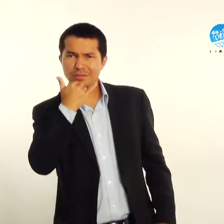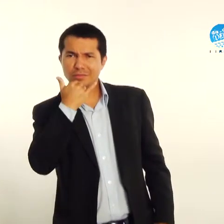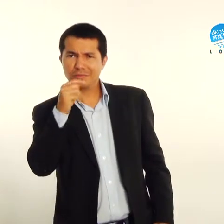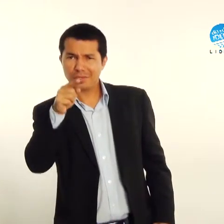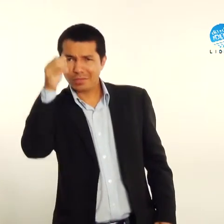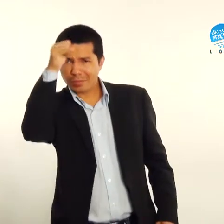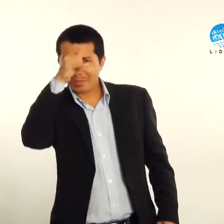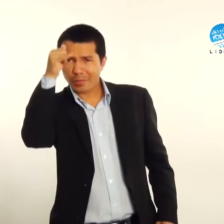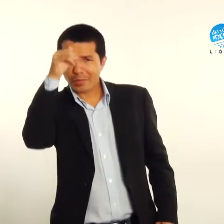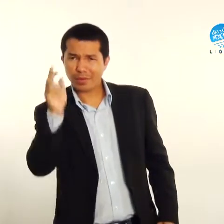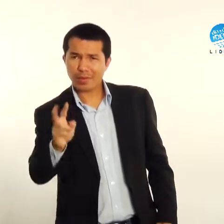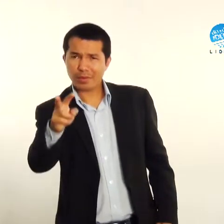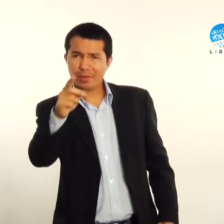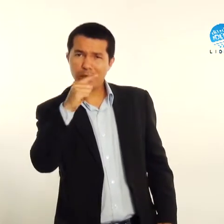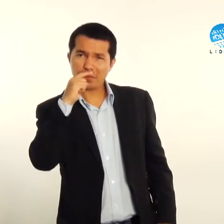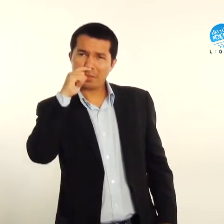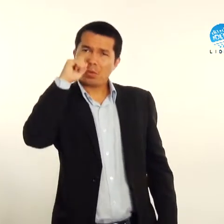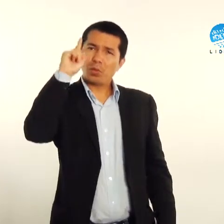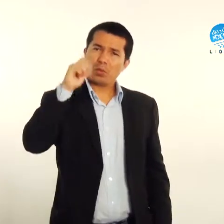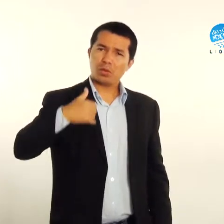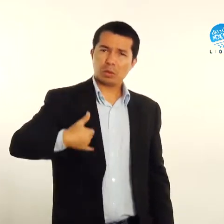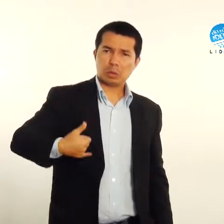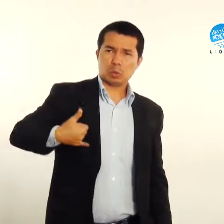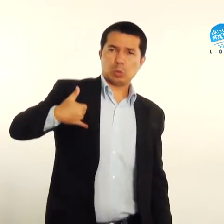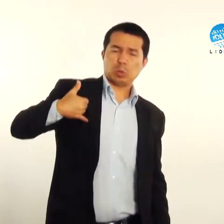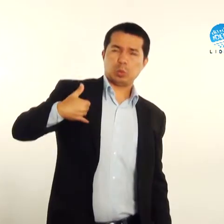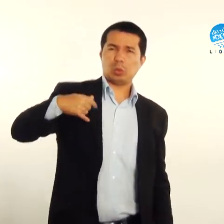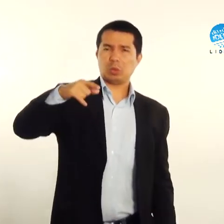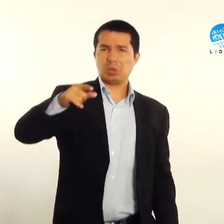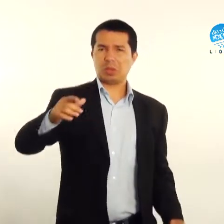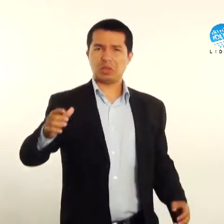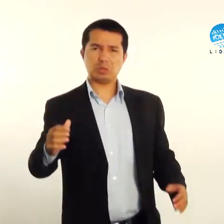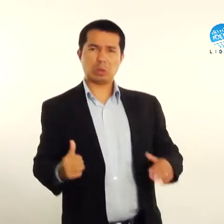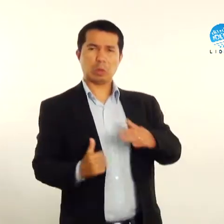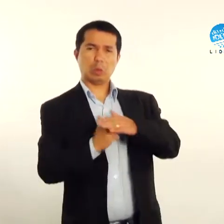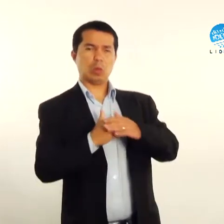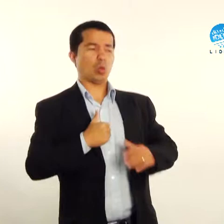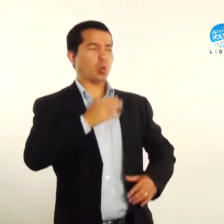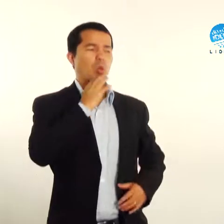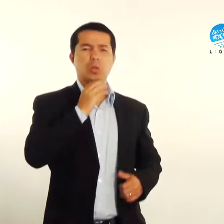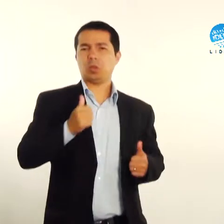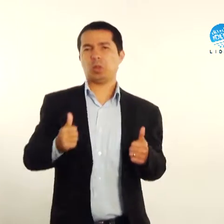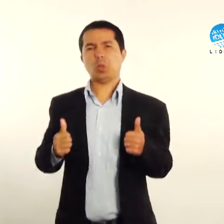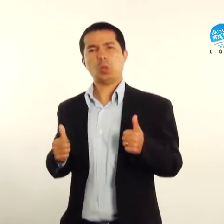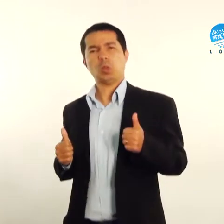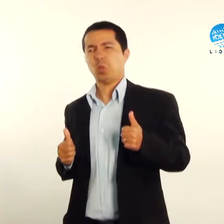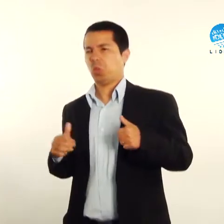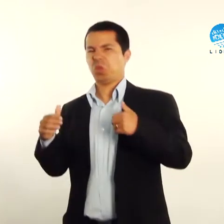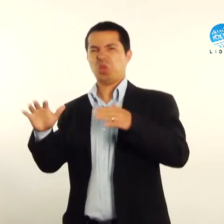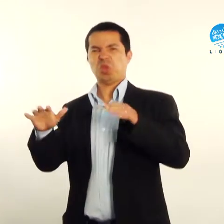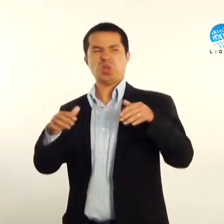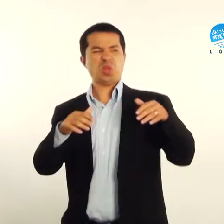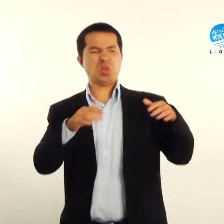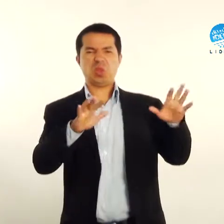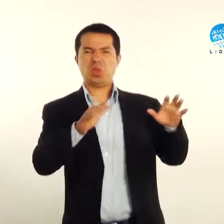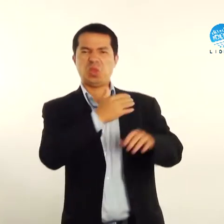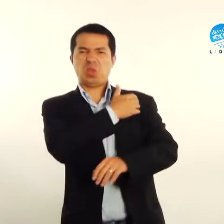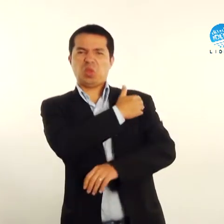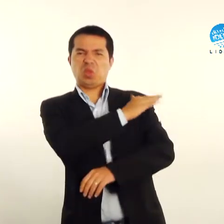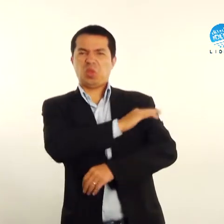diz: continua sendo tolo, arrogante, metido, que acha que sabe,